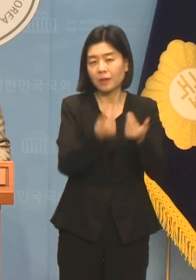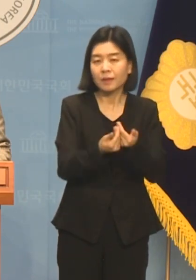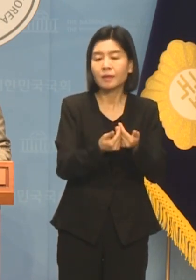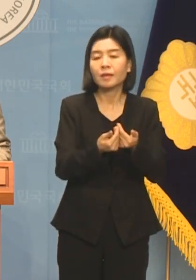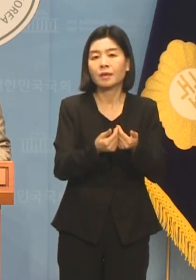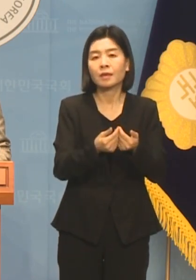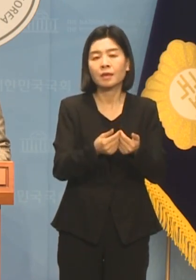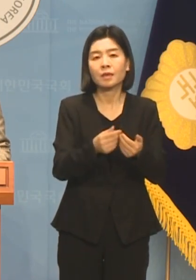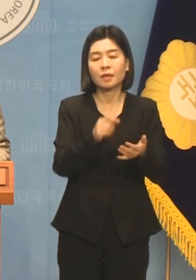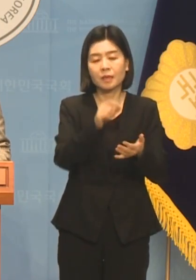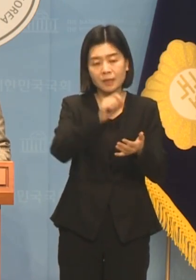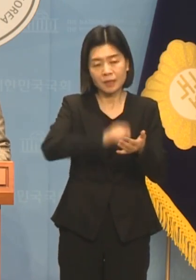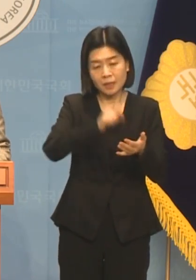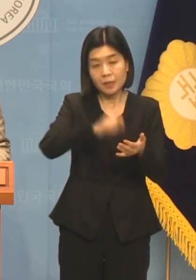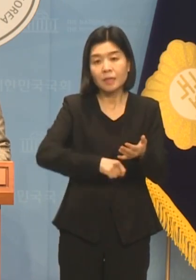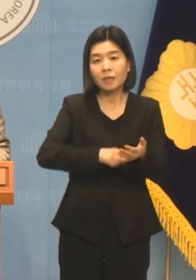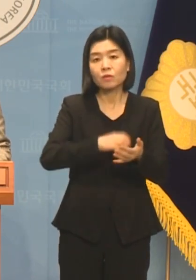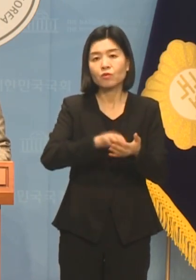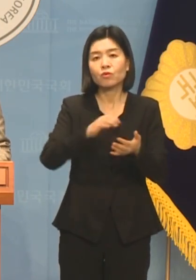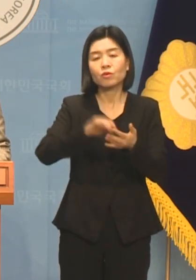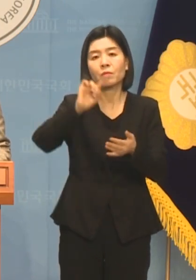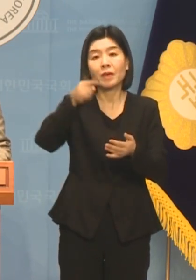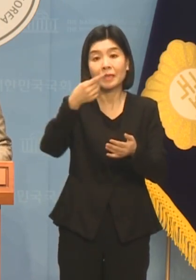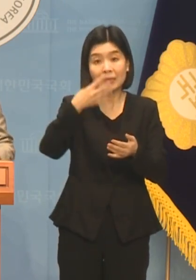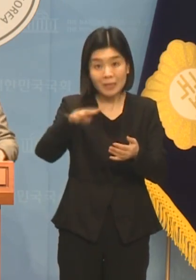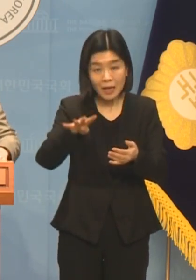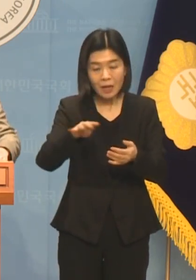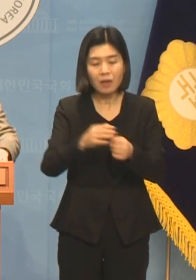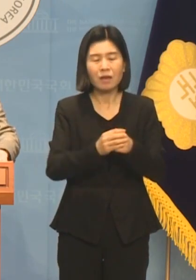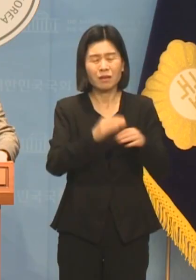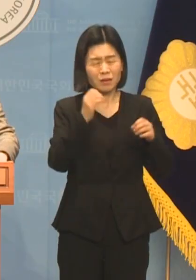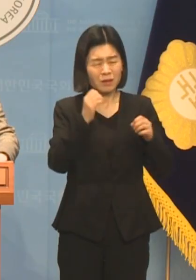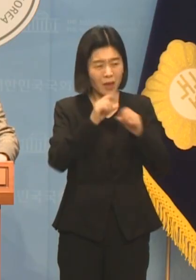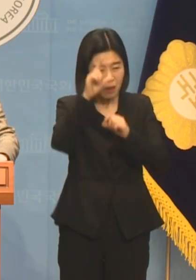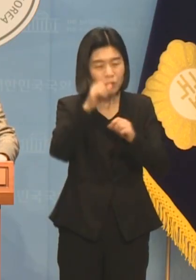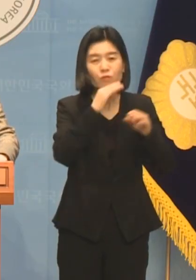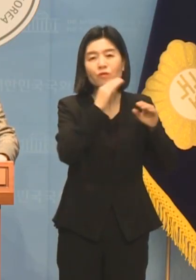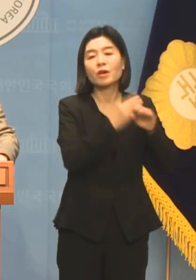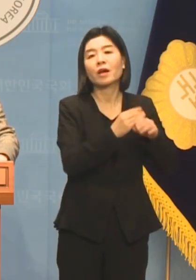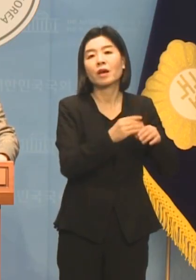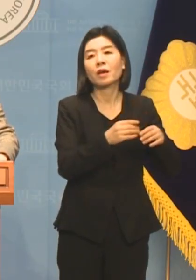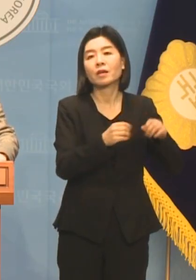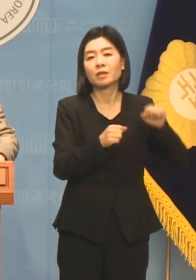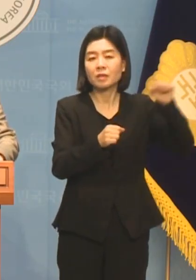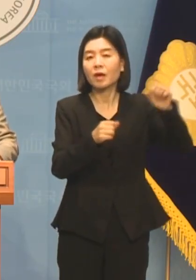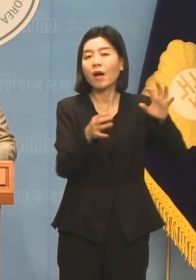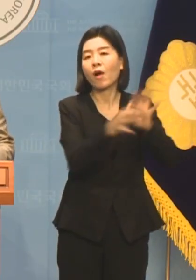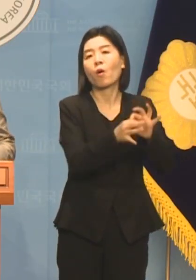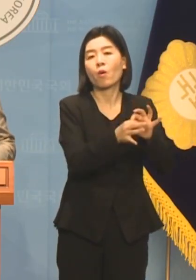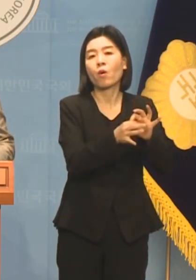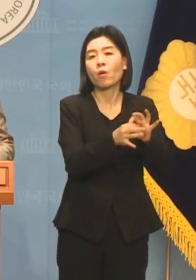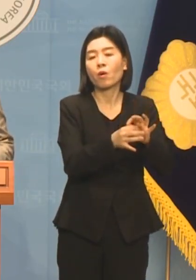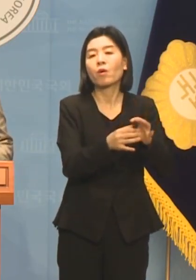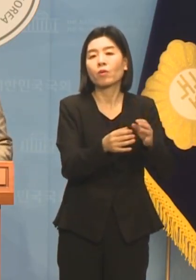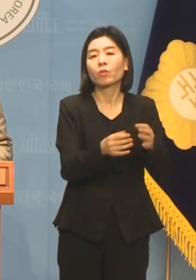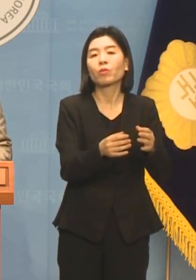등 총 100사건의 기사 대부분이 북한 주장에 동조하는 것으로 확인되고 있다고 기재되어